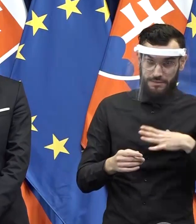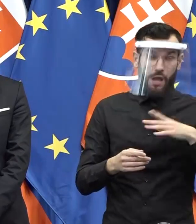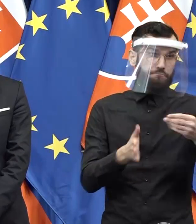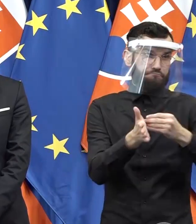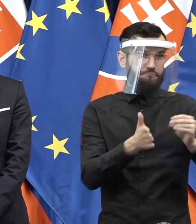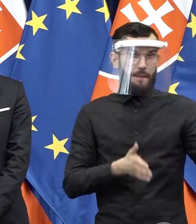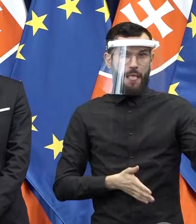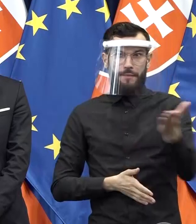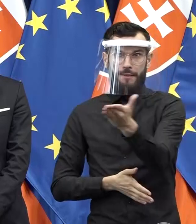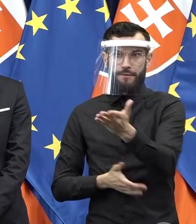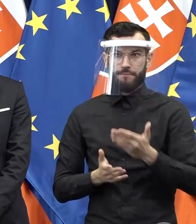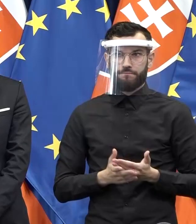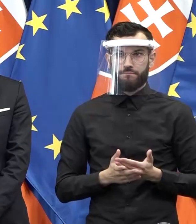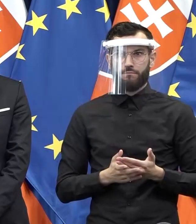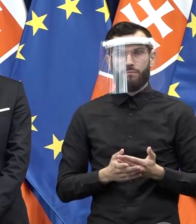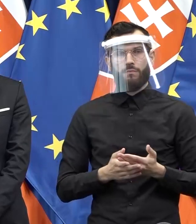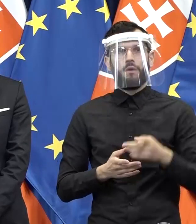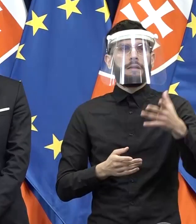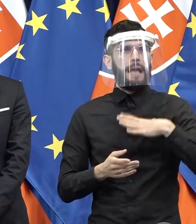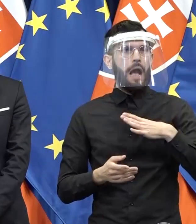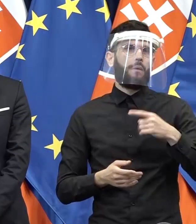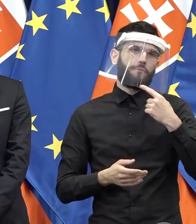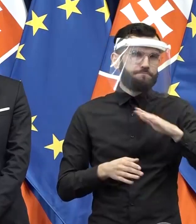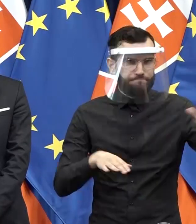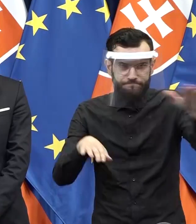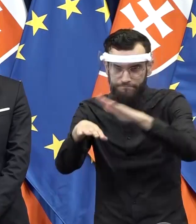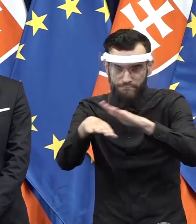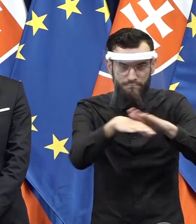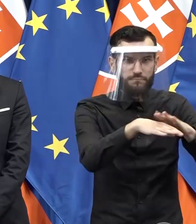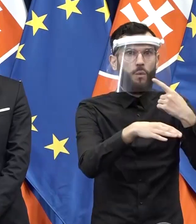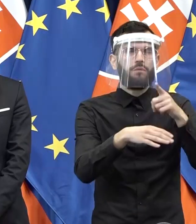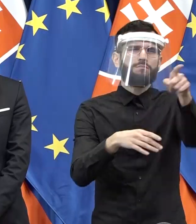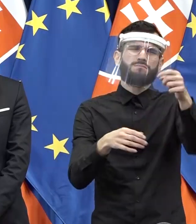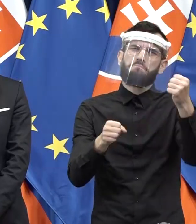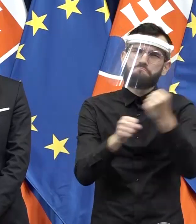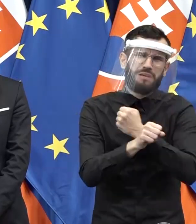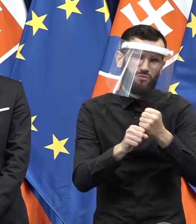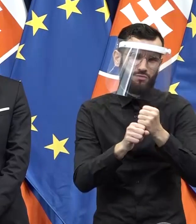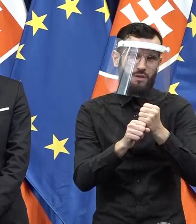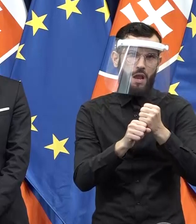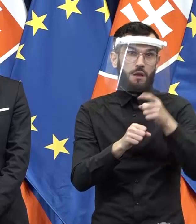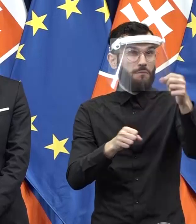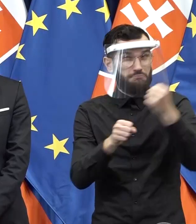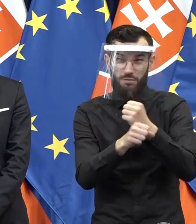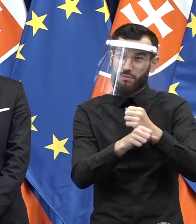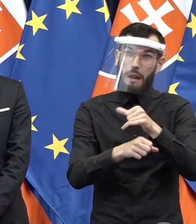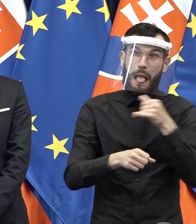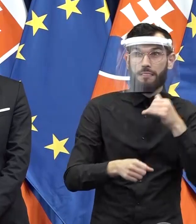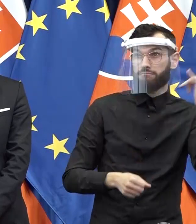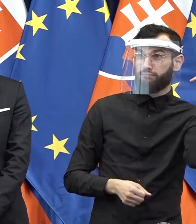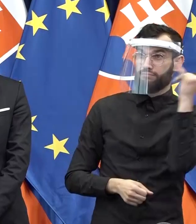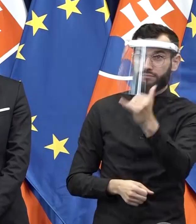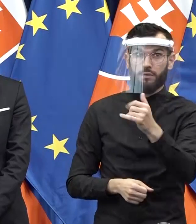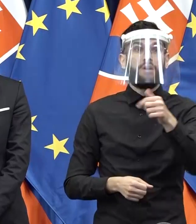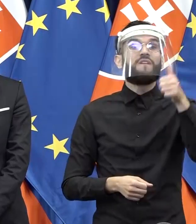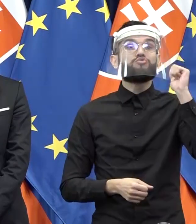to zaberie a z tohto miesta chcem vyzvať kohokoľvek, kto naozaj zbytočne cestuje. Skúsme sa pozrieť na